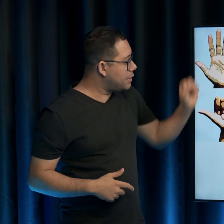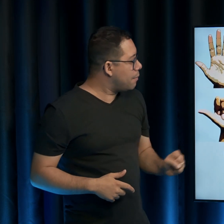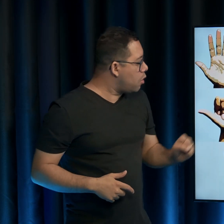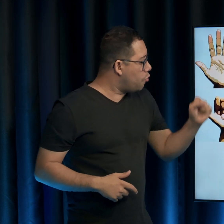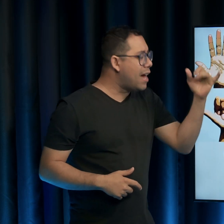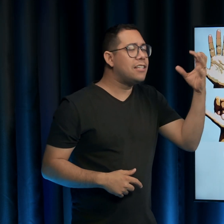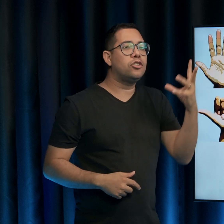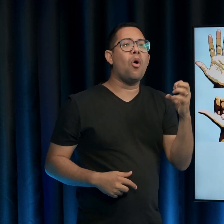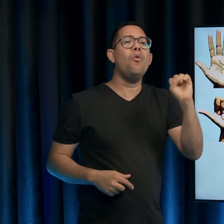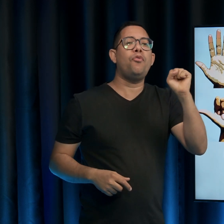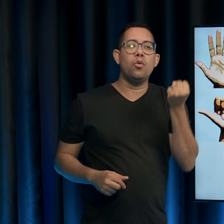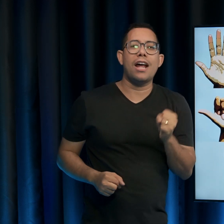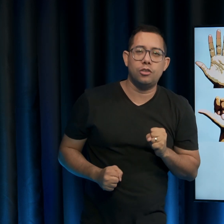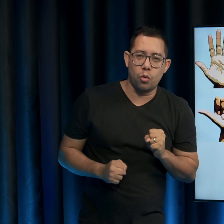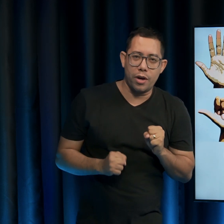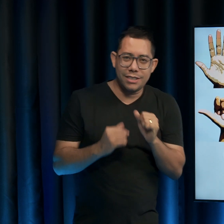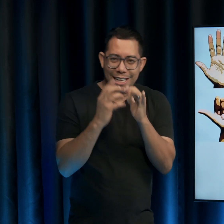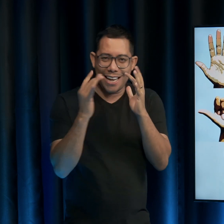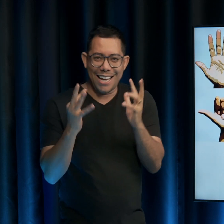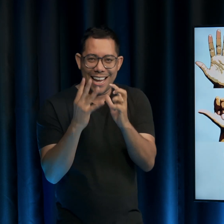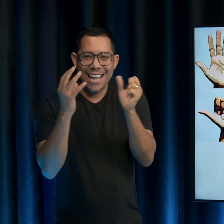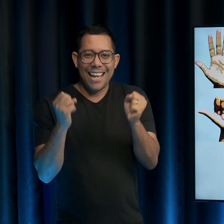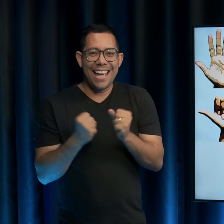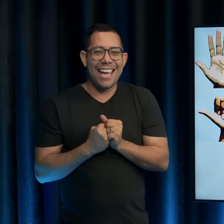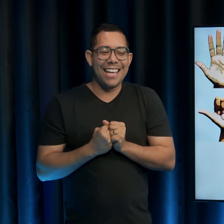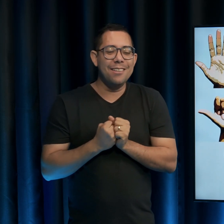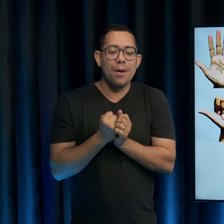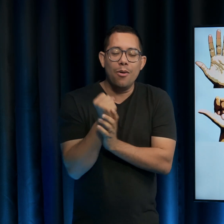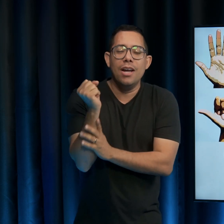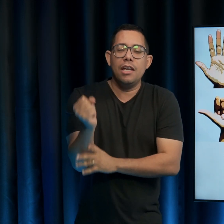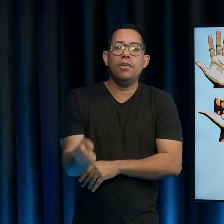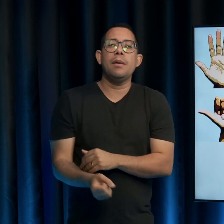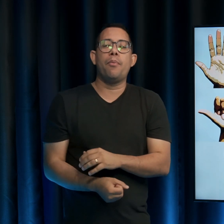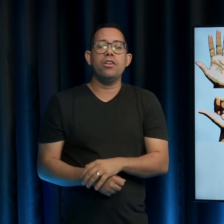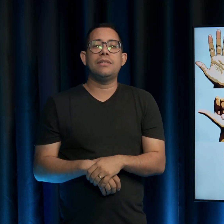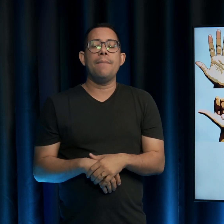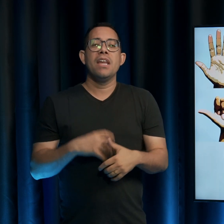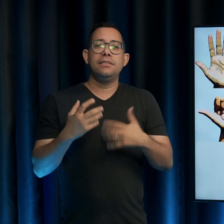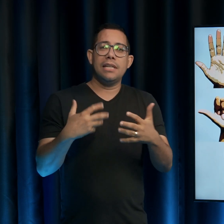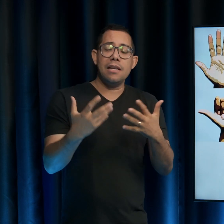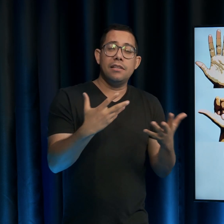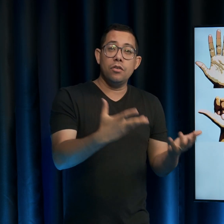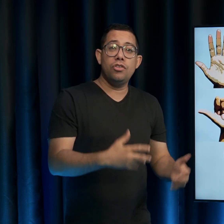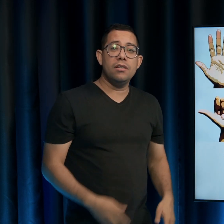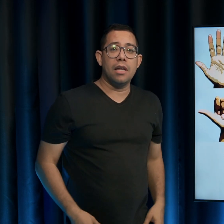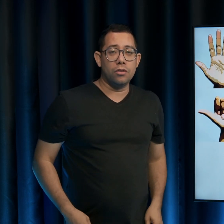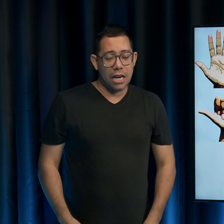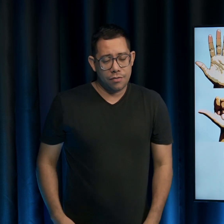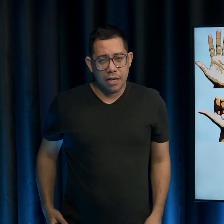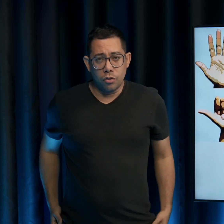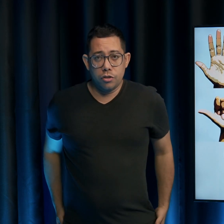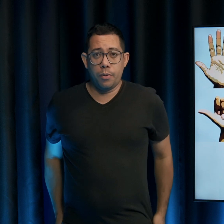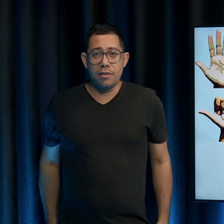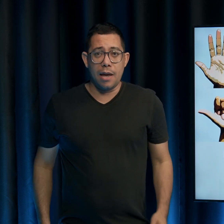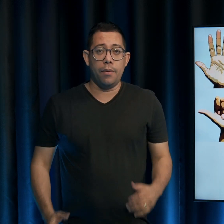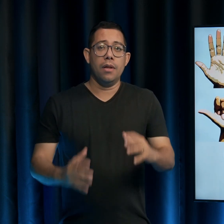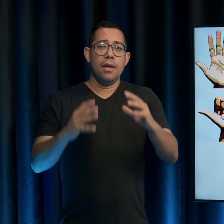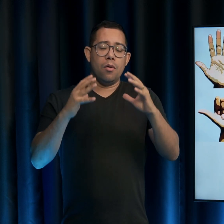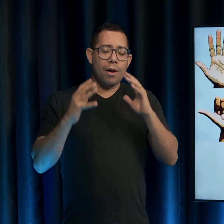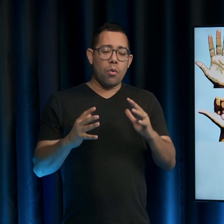mão, várias configurações, né, de mão que você pode estar sinalizando e utilizando os classificadores. Por exemplo, uma coisa